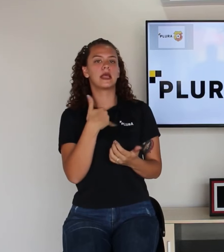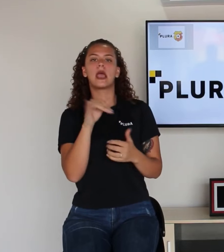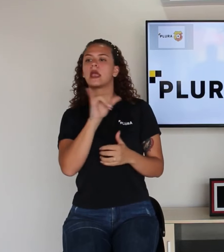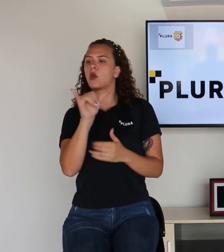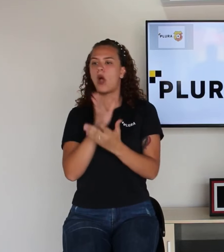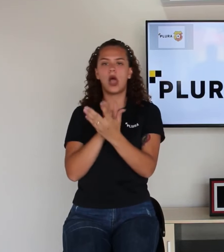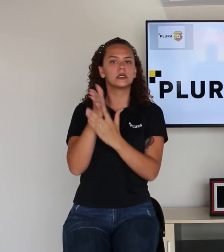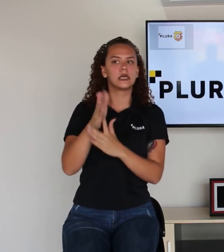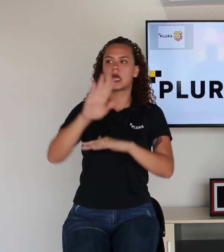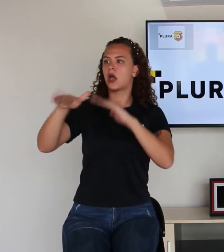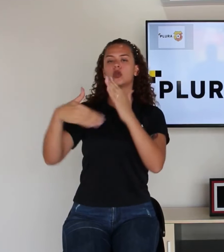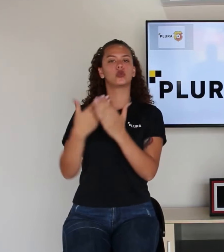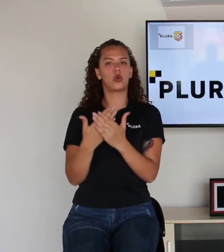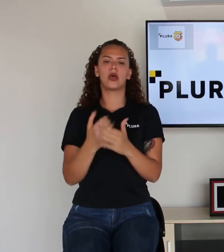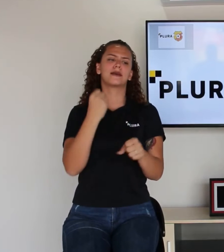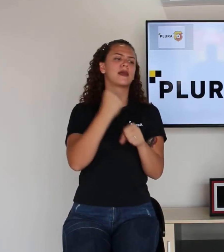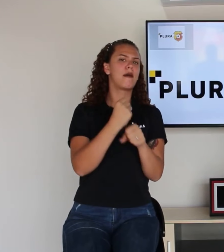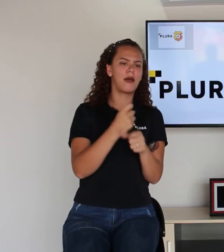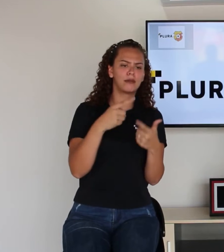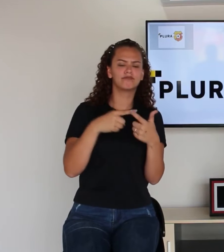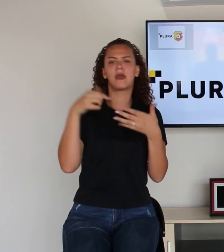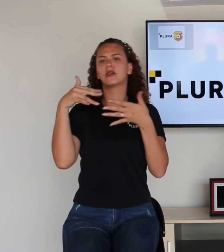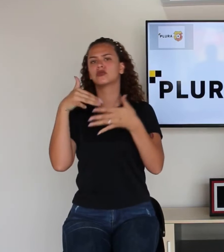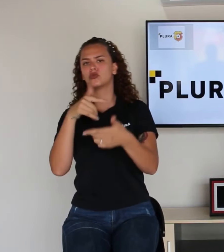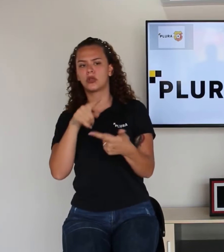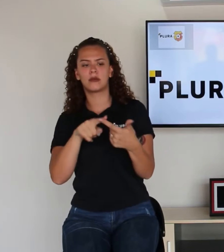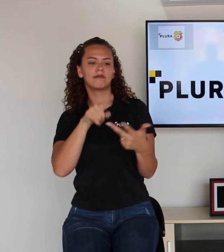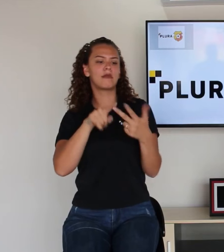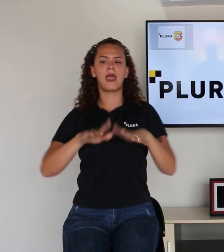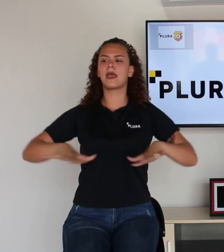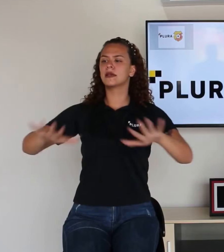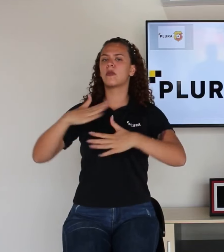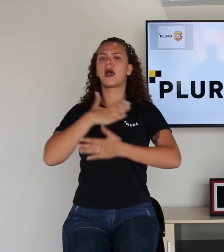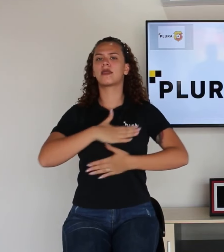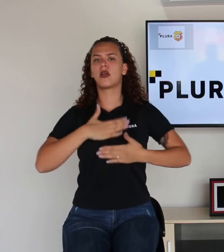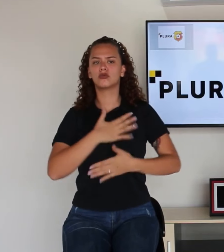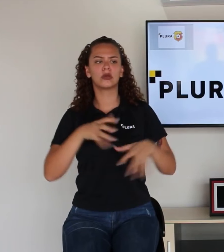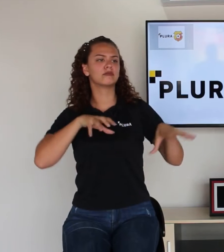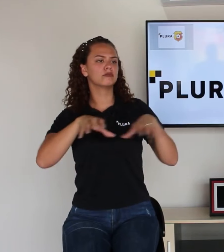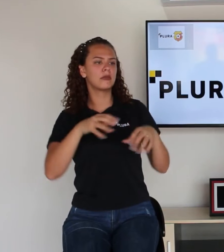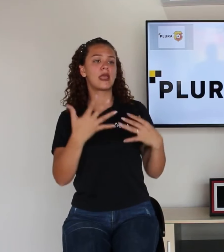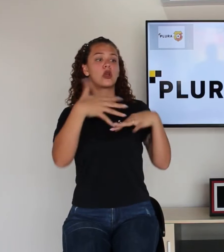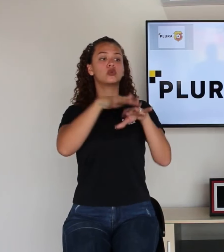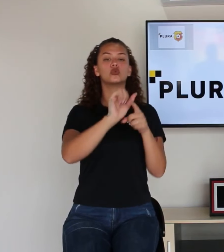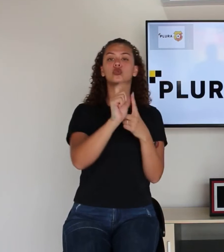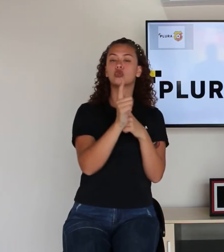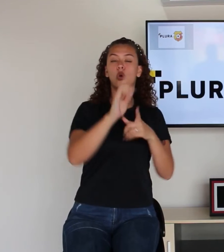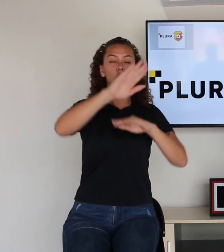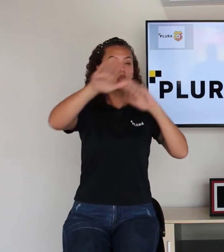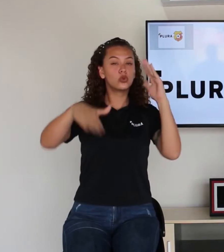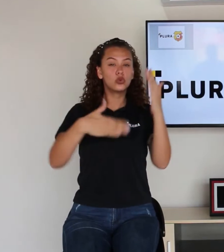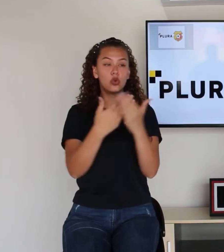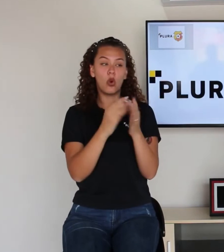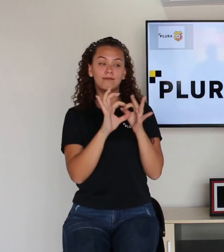igual acceso a todo, a trabajar, a estudiar, a espacios de recreación y ocio, inclusión social,